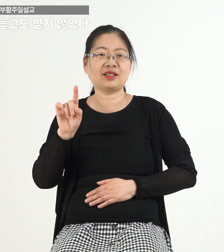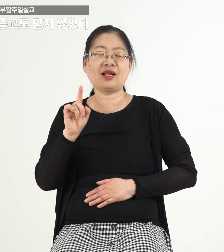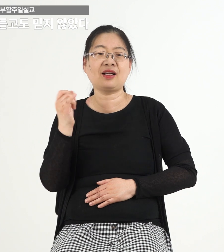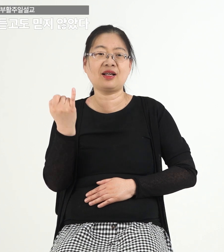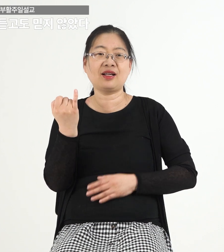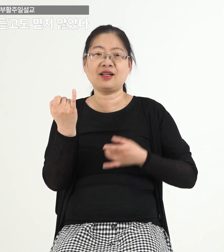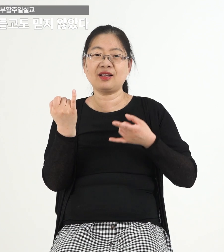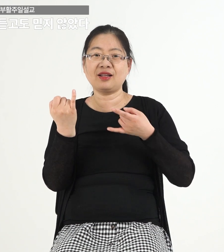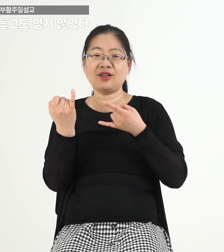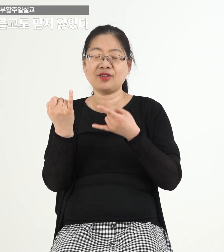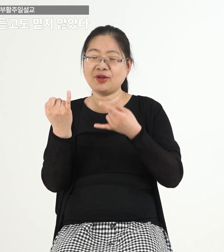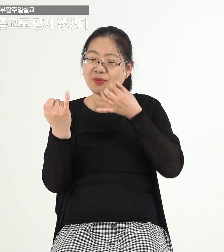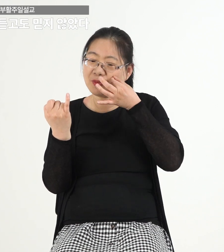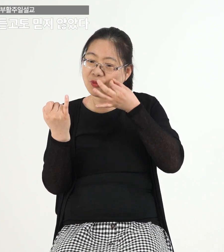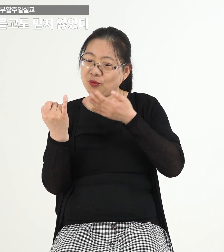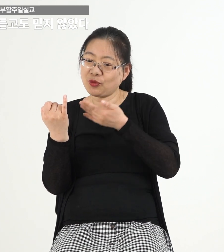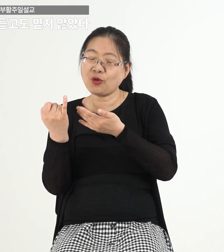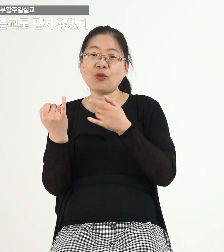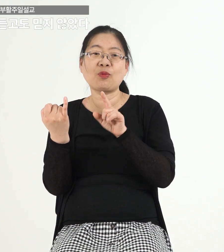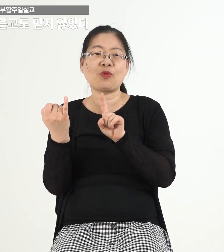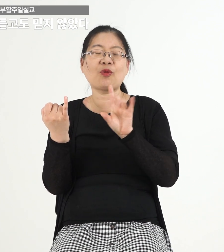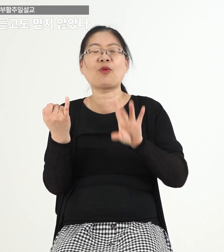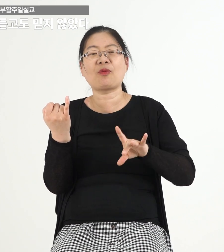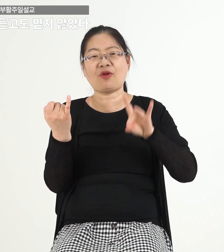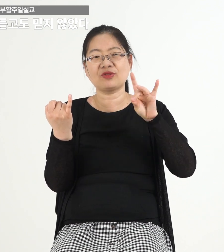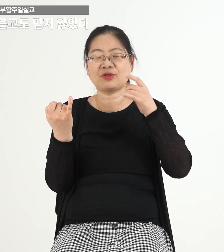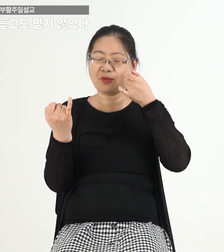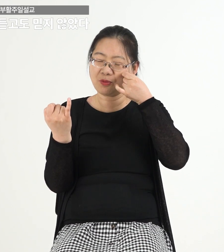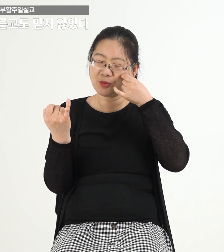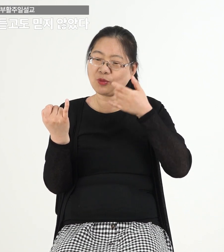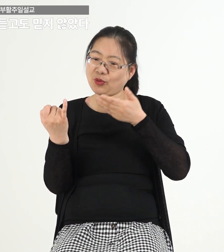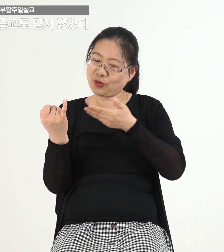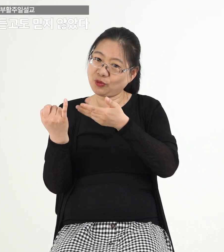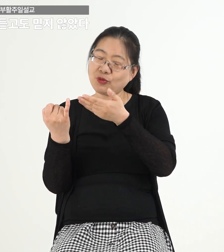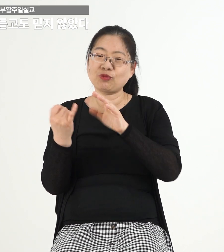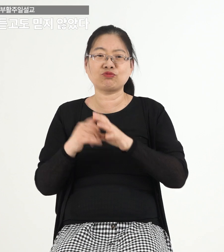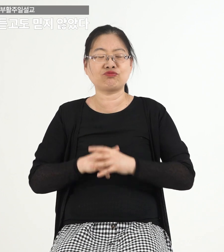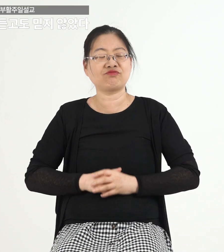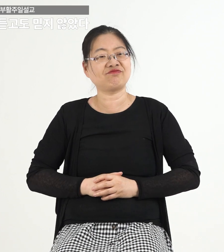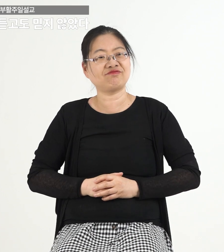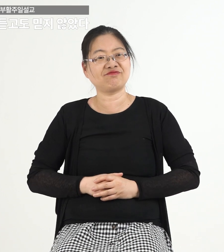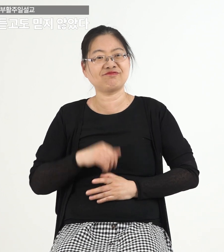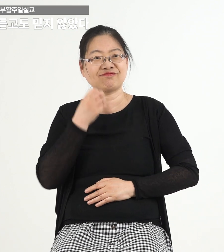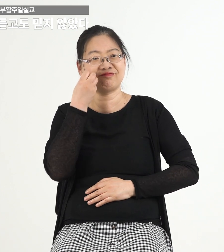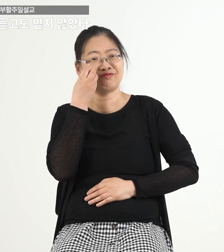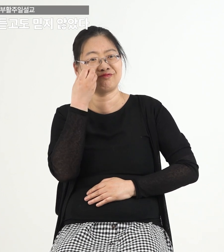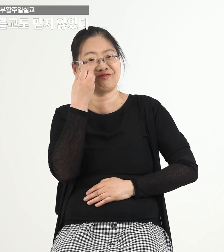어떻게 보이셨습니까? 먼저 이상하죠?